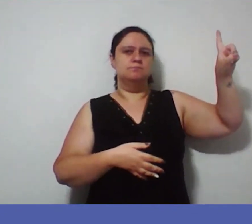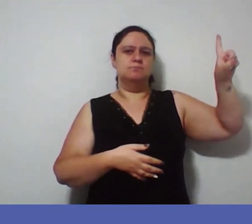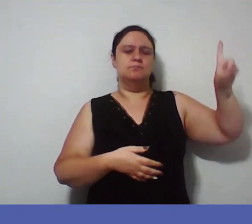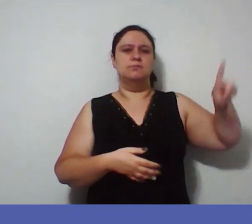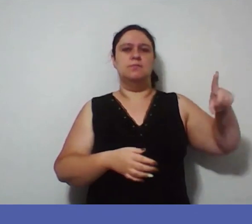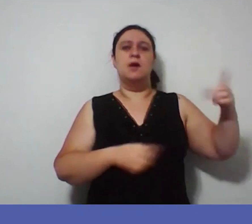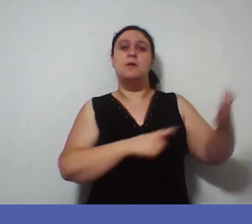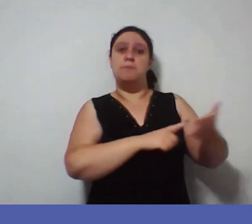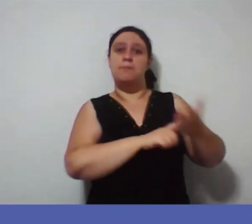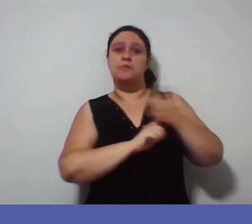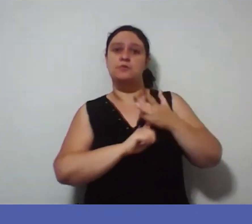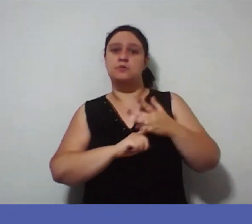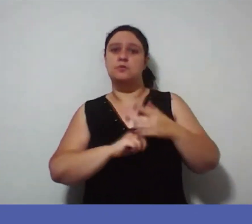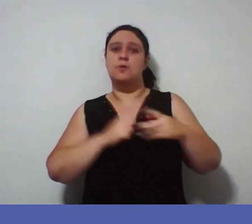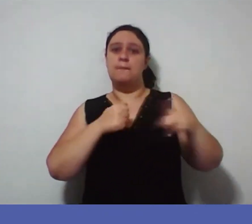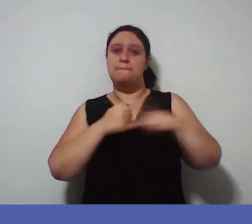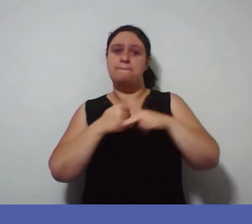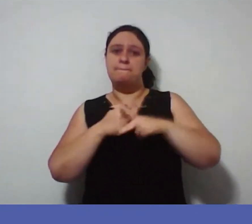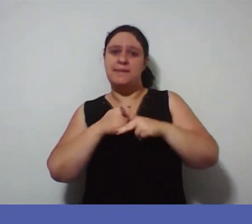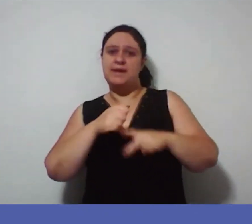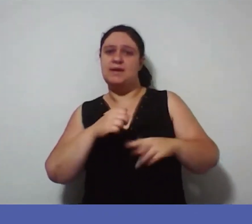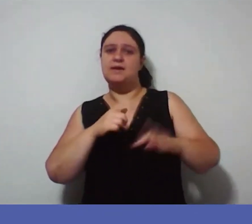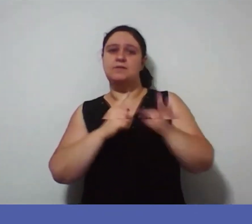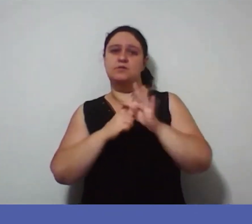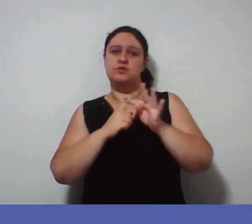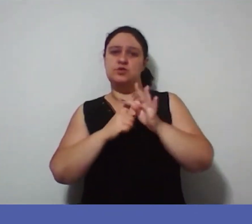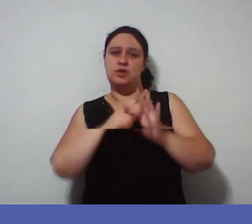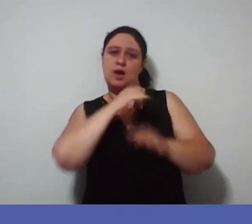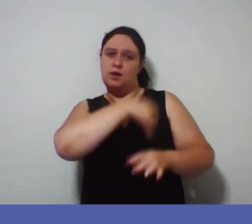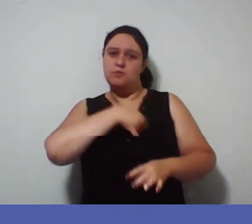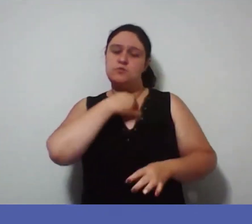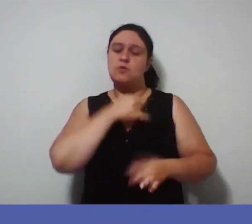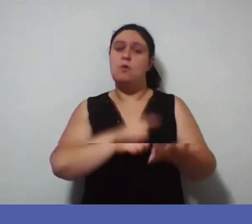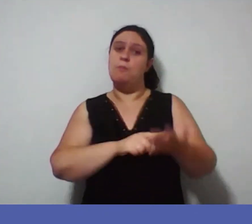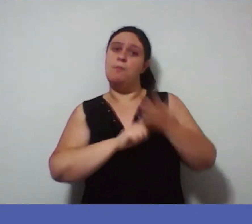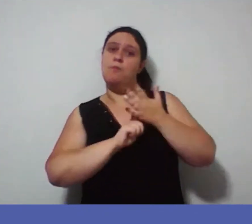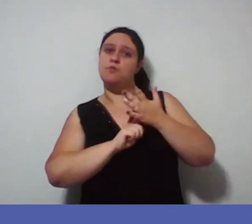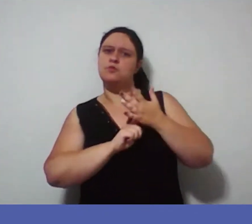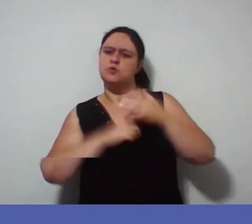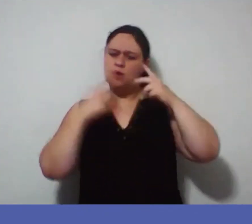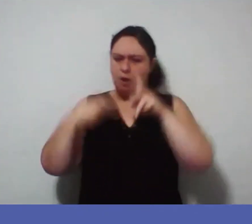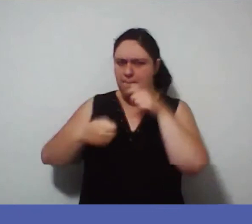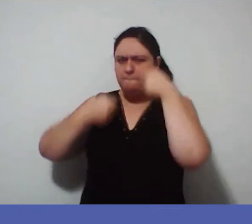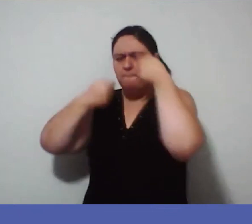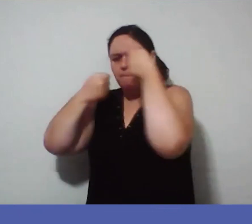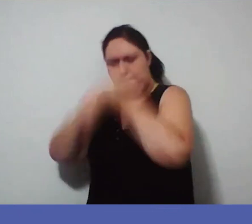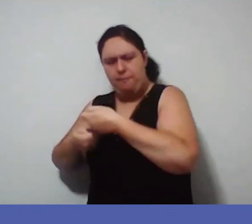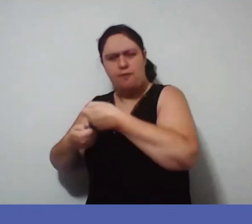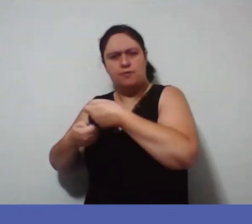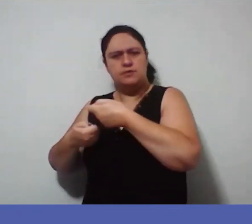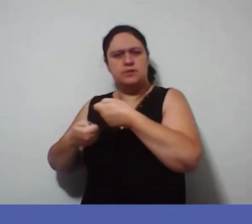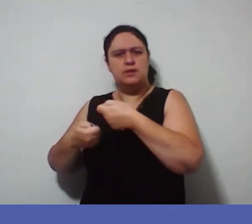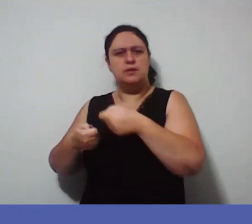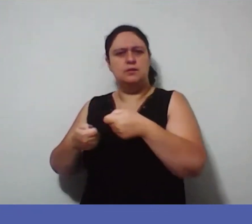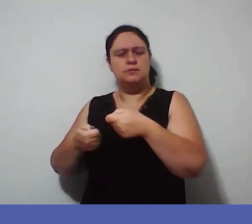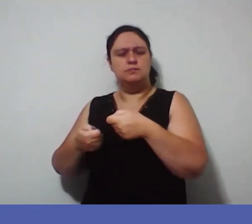João, como mostrou a sua majestade, o seu poder da sua vinda. Irmão, nós não temos medo,